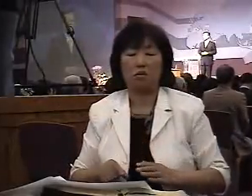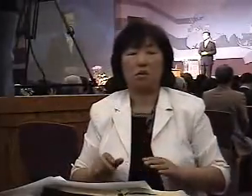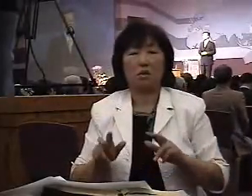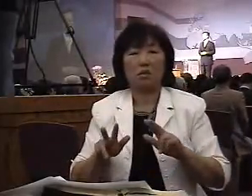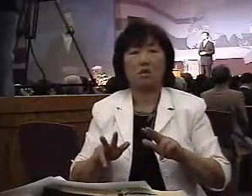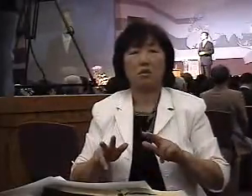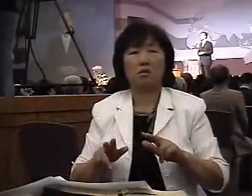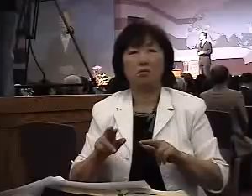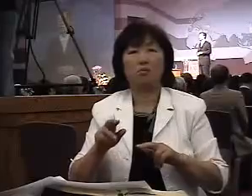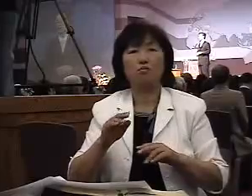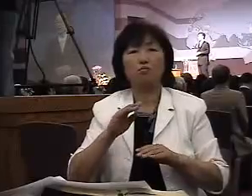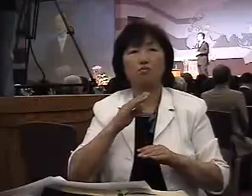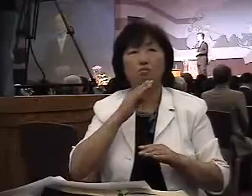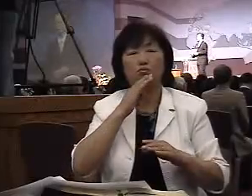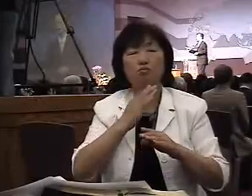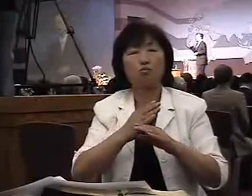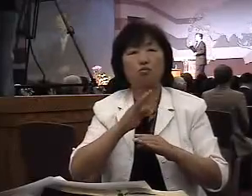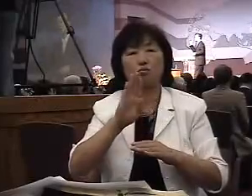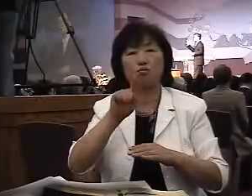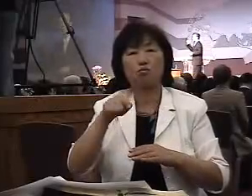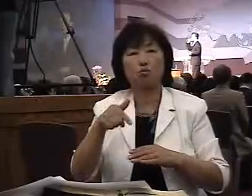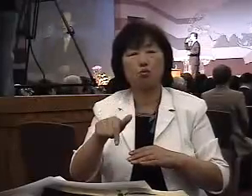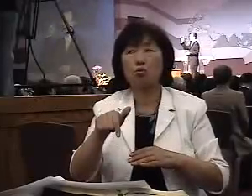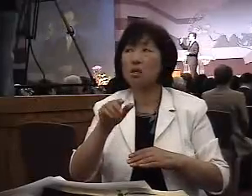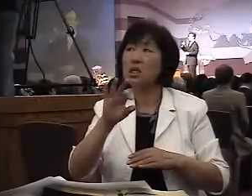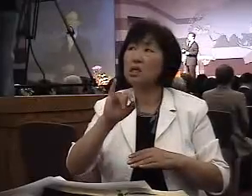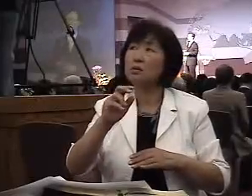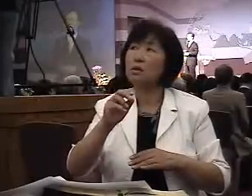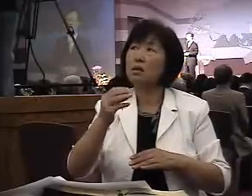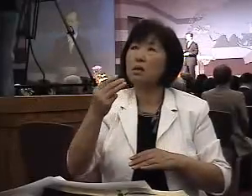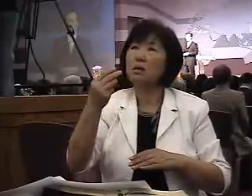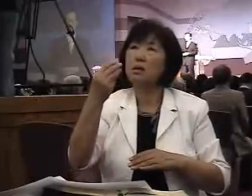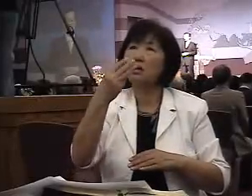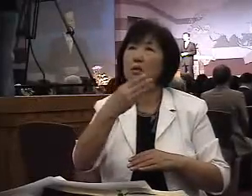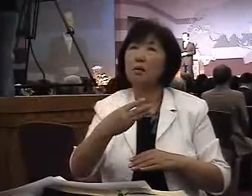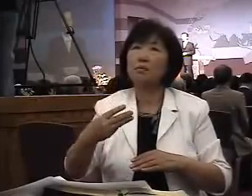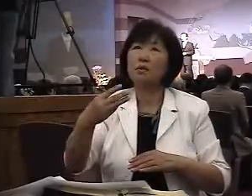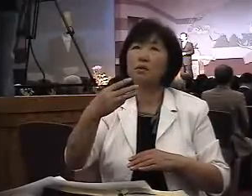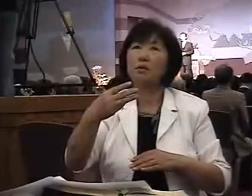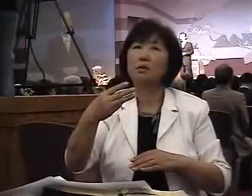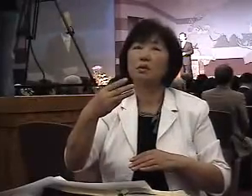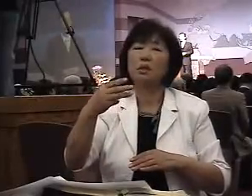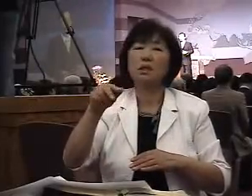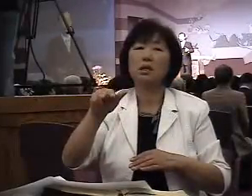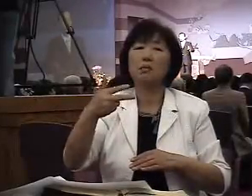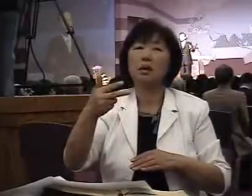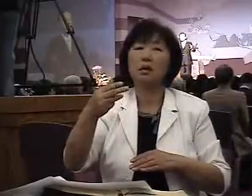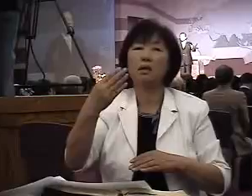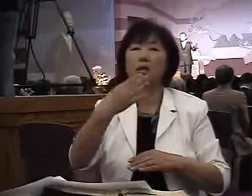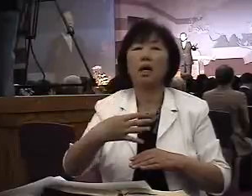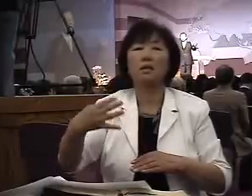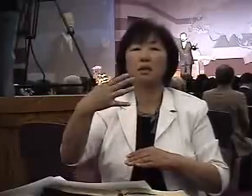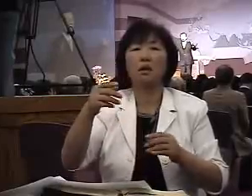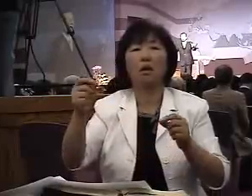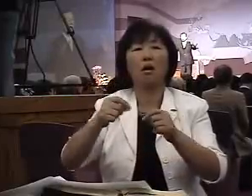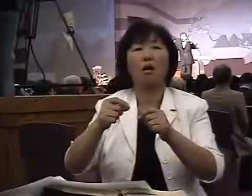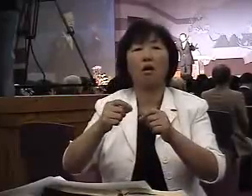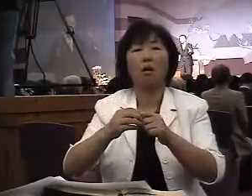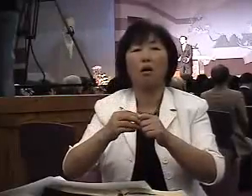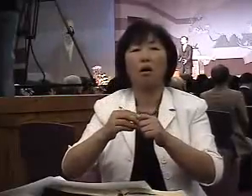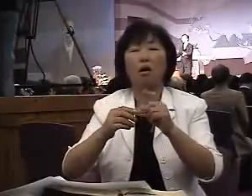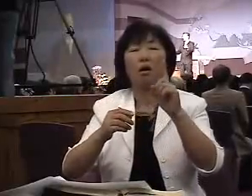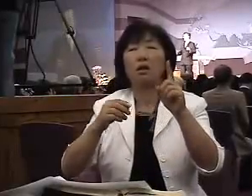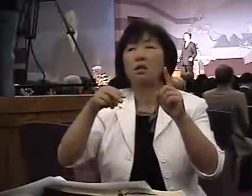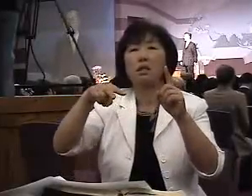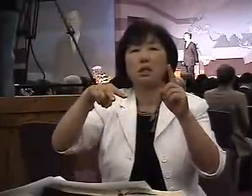지금 북미만 하더라도 이민교회, 교포교회가 3,700개, 4,000개가 가깝습니다. 하나님께서 1세대들의 피와